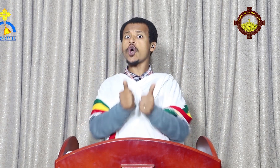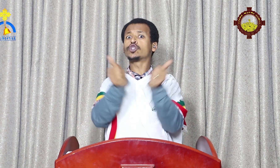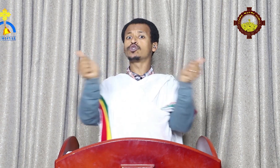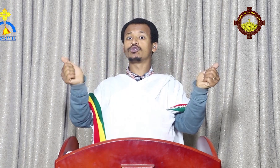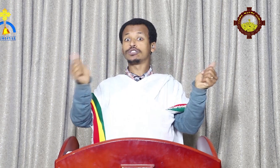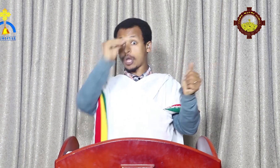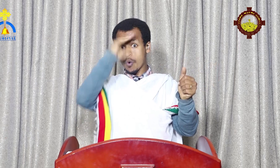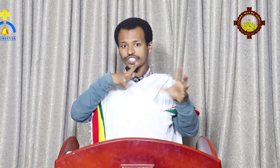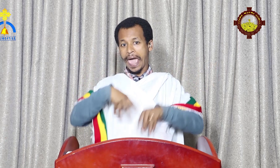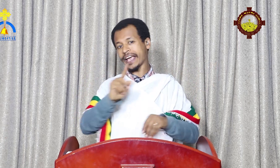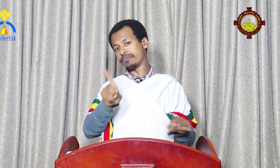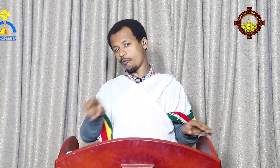ሌሎቹ ሰዎች አይቀበሉም።